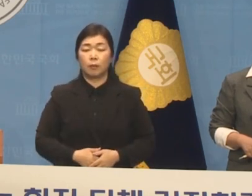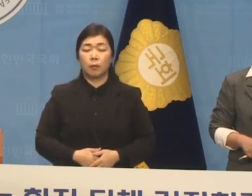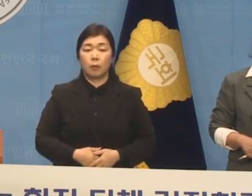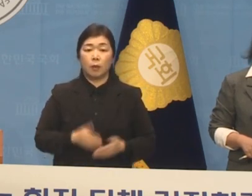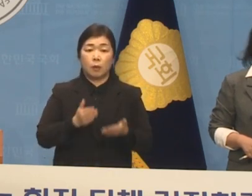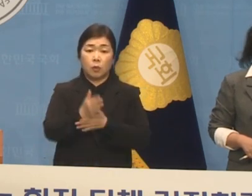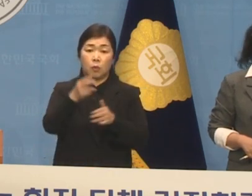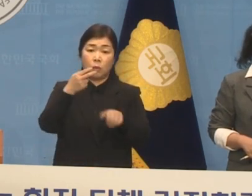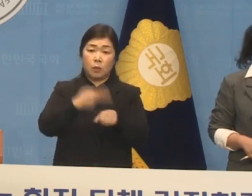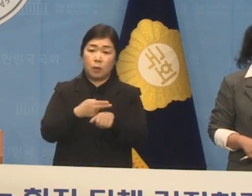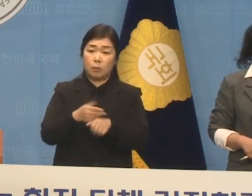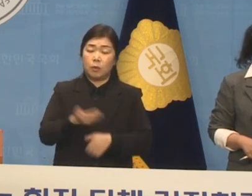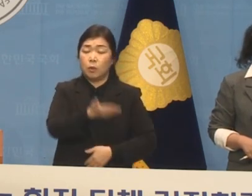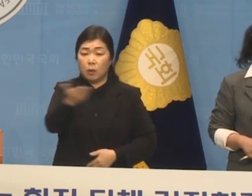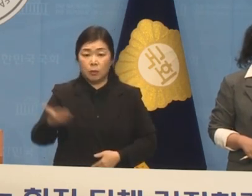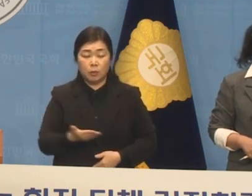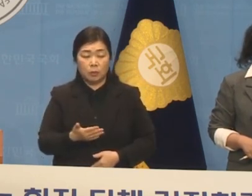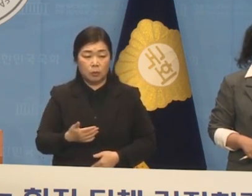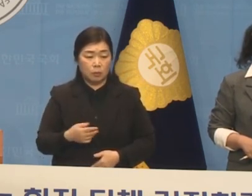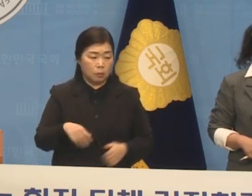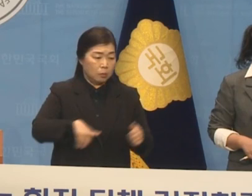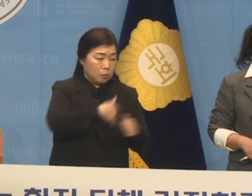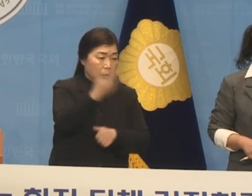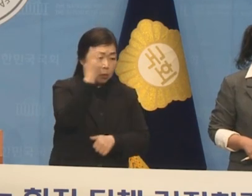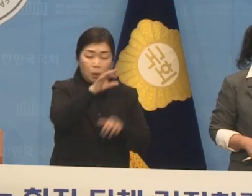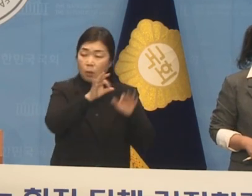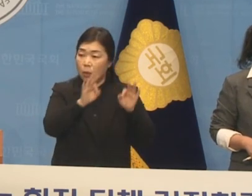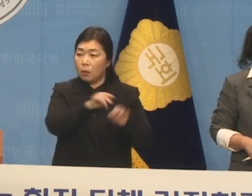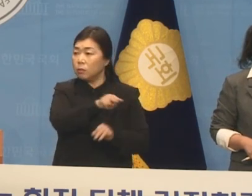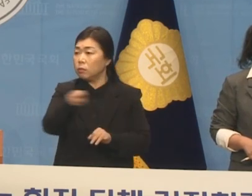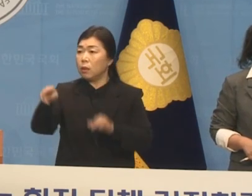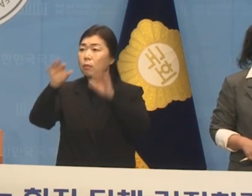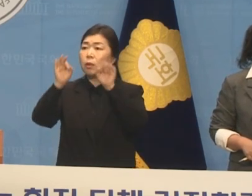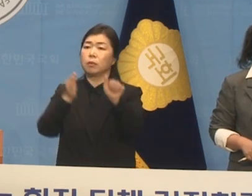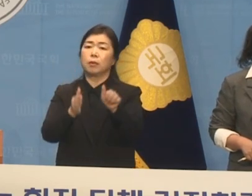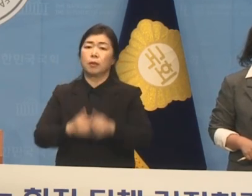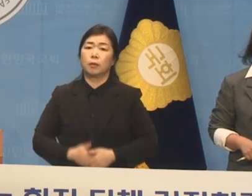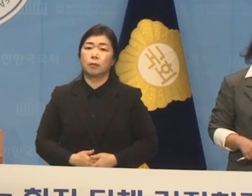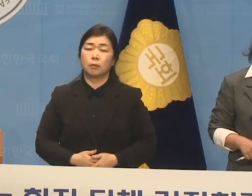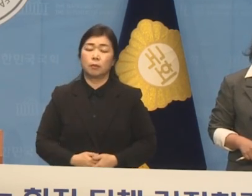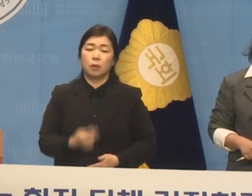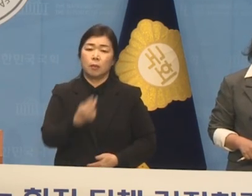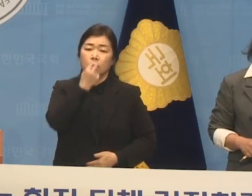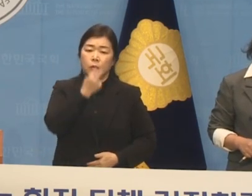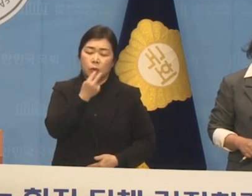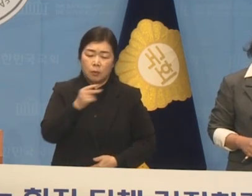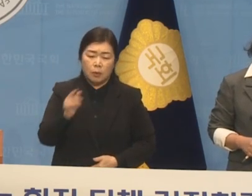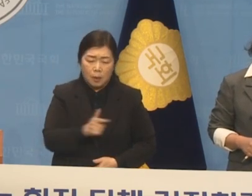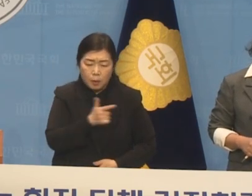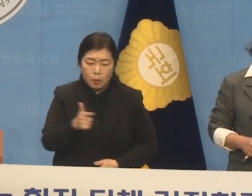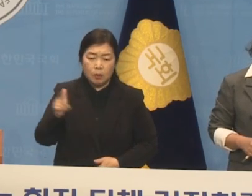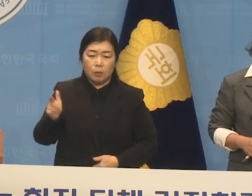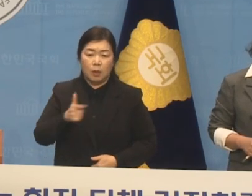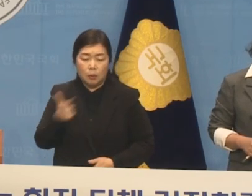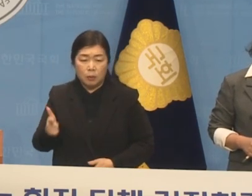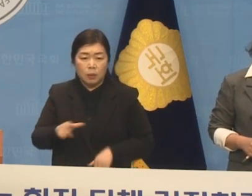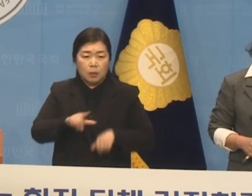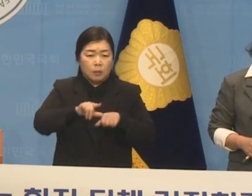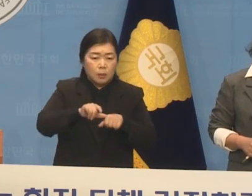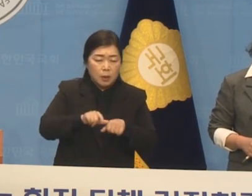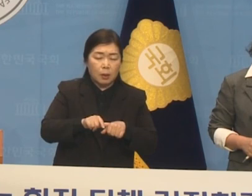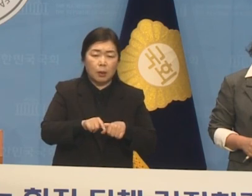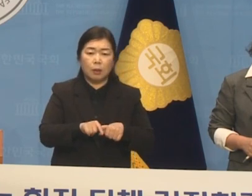전공의 여러분, 곁을 한번 둘러봐 주십시오. 목숨을 하루하루 내어가며 여러분의